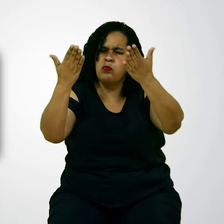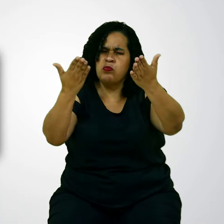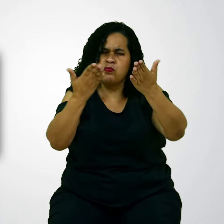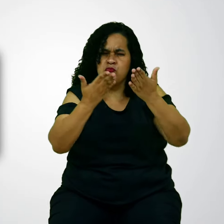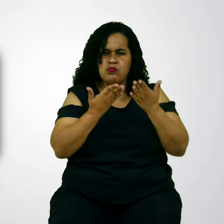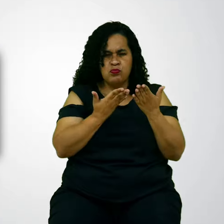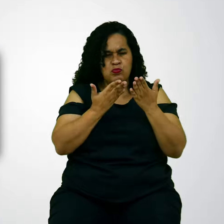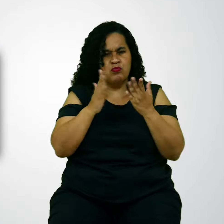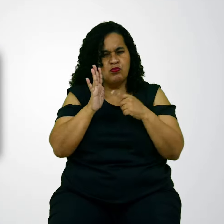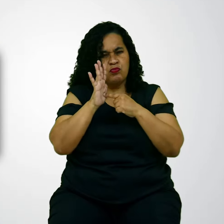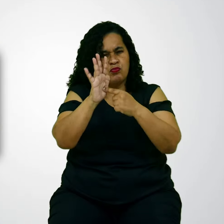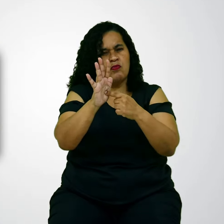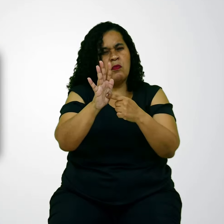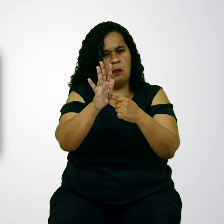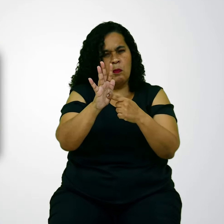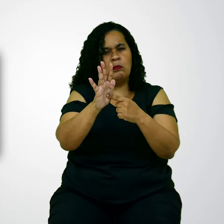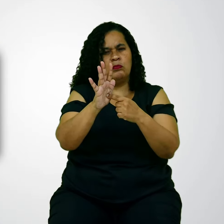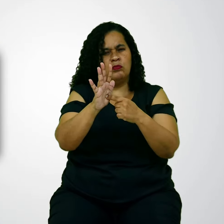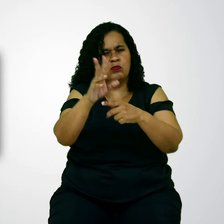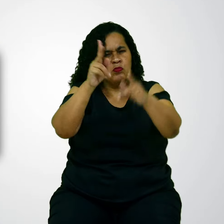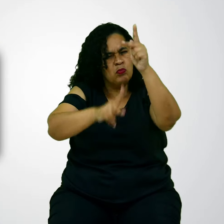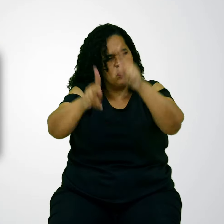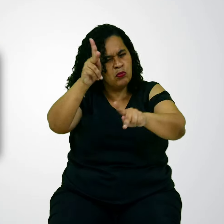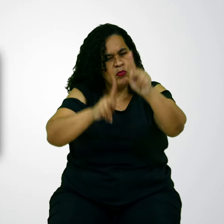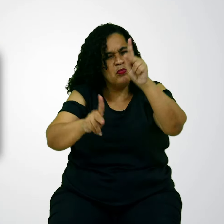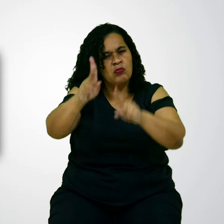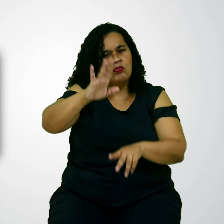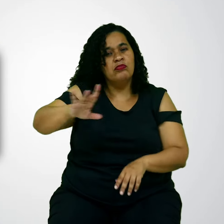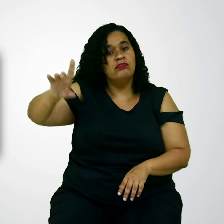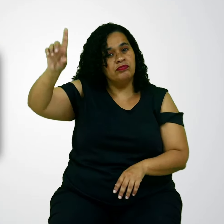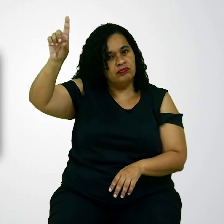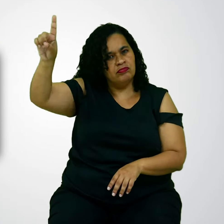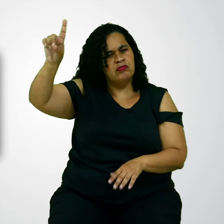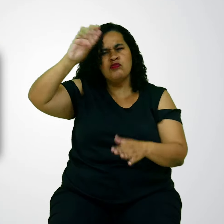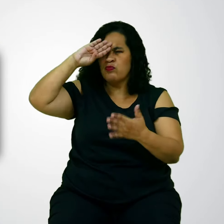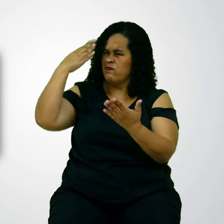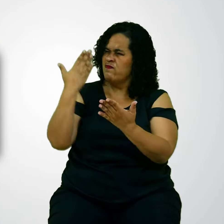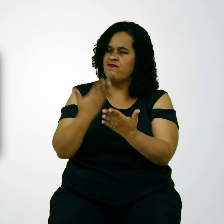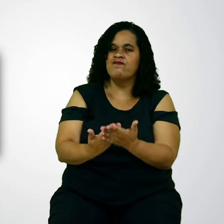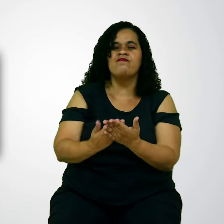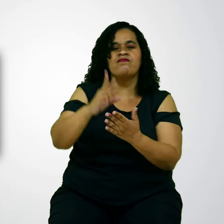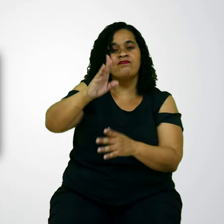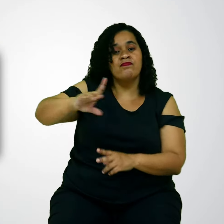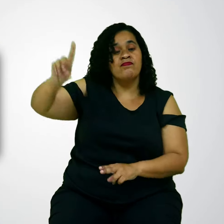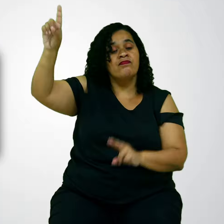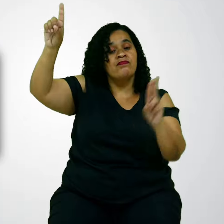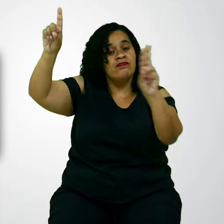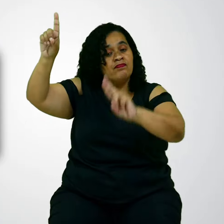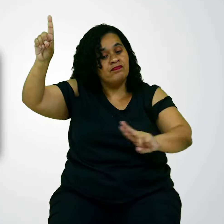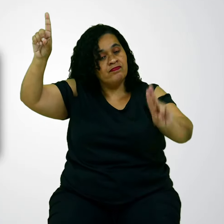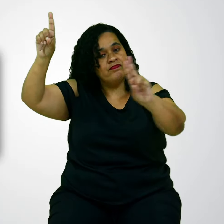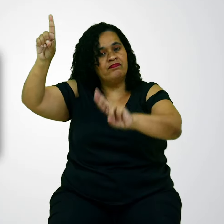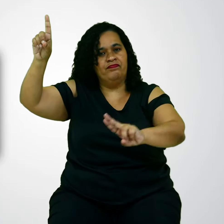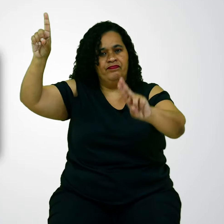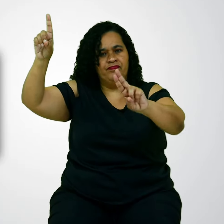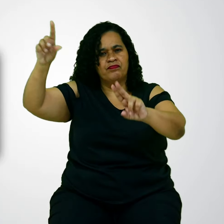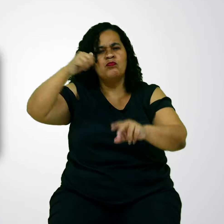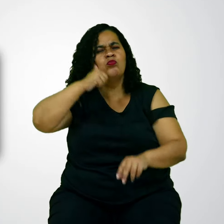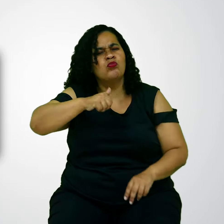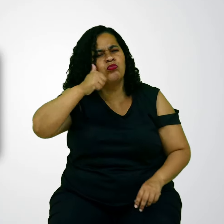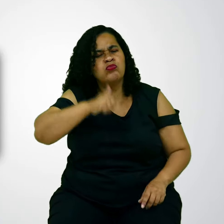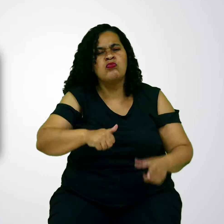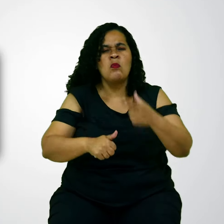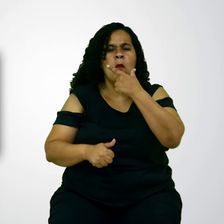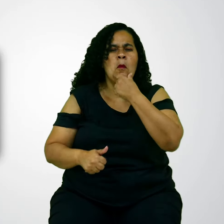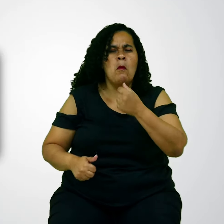para o povo de Deus. E eu tenho certeza que Deus pode usar muitíssimo mesmo, moças, rapazes, irmãos